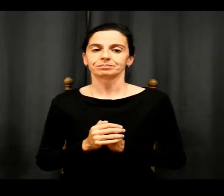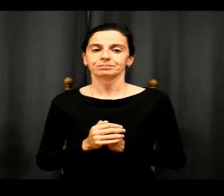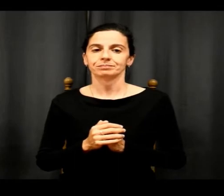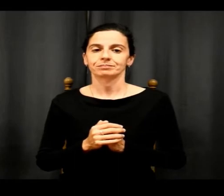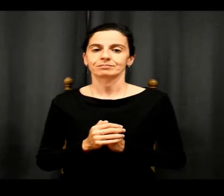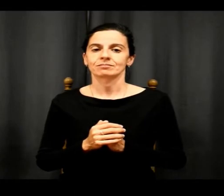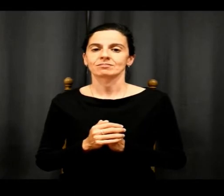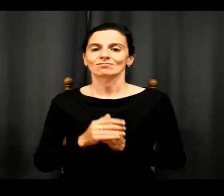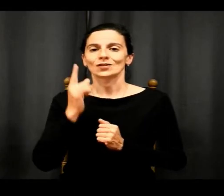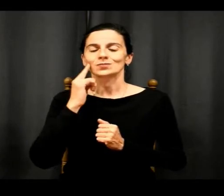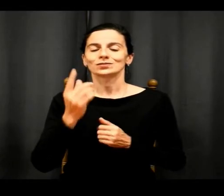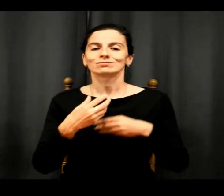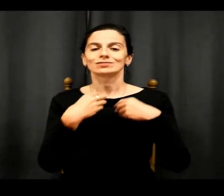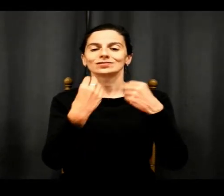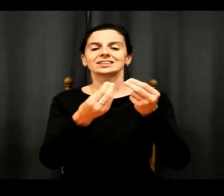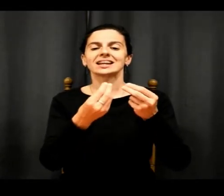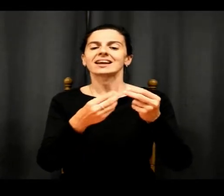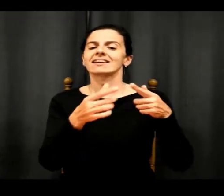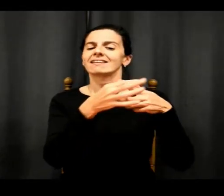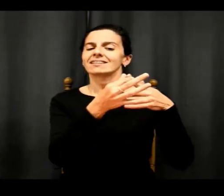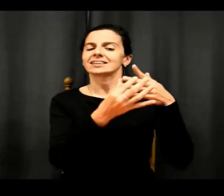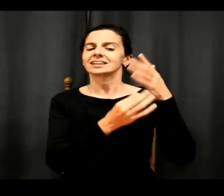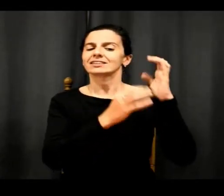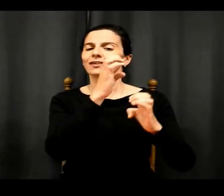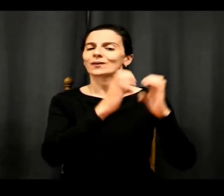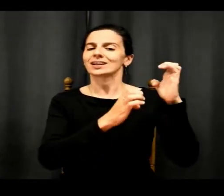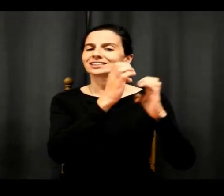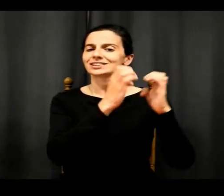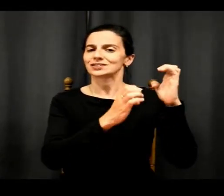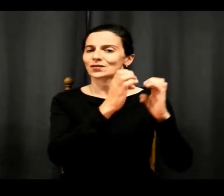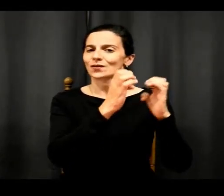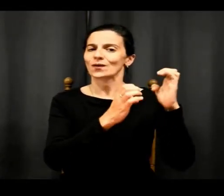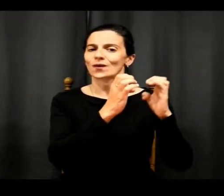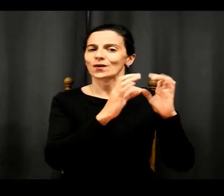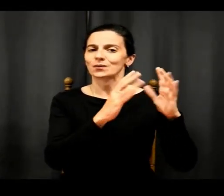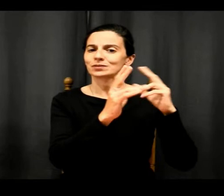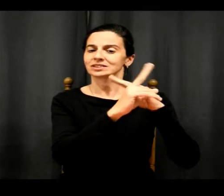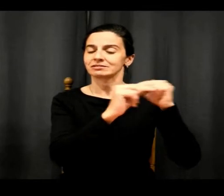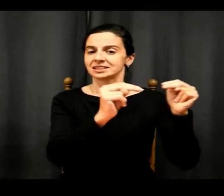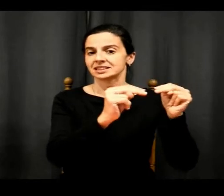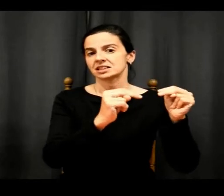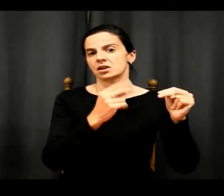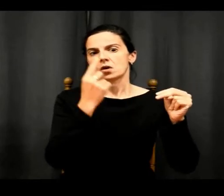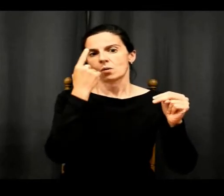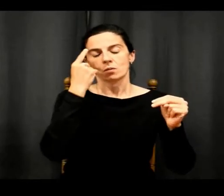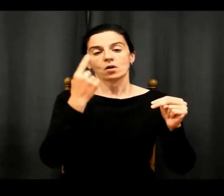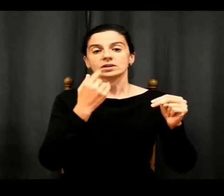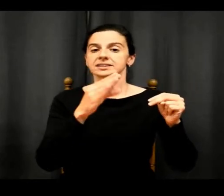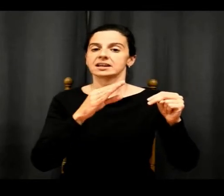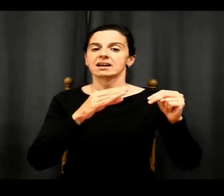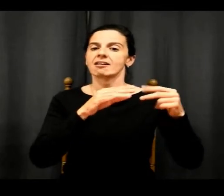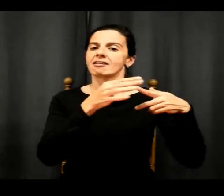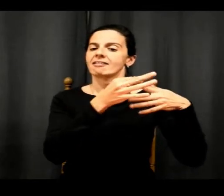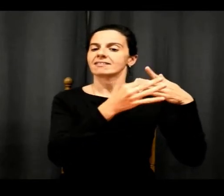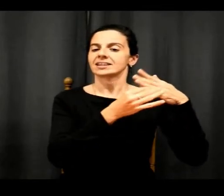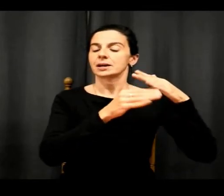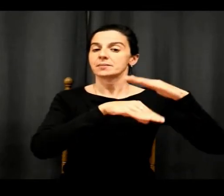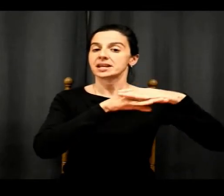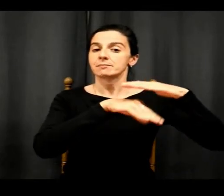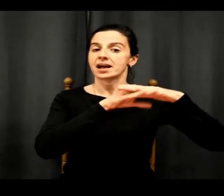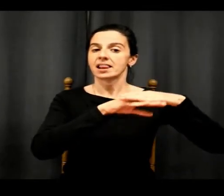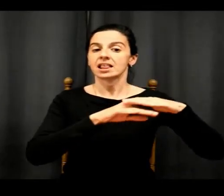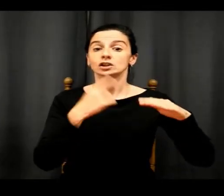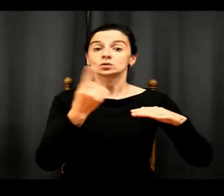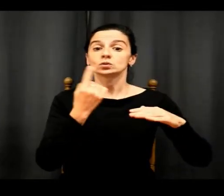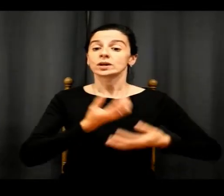Pour définir les critères d'évaluation, nous allons considérer qu'un critère est une qualité minimale, que la meilleure façon de l'exprimer est d'utiliser le